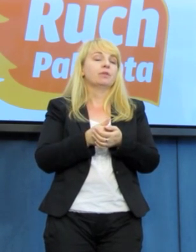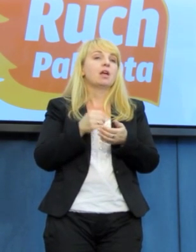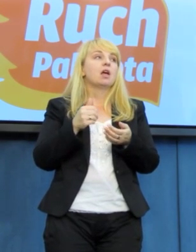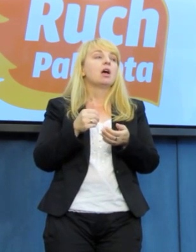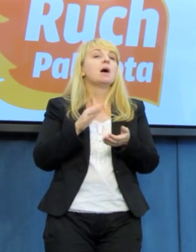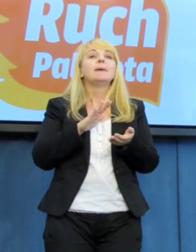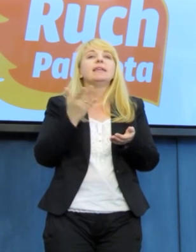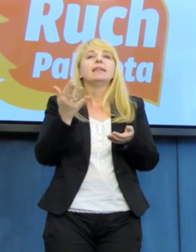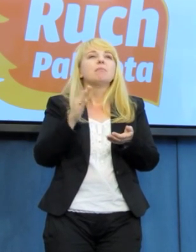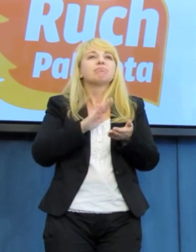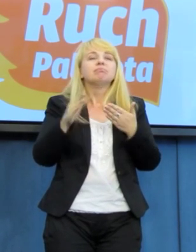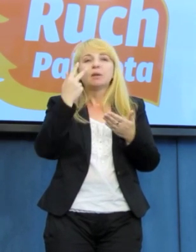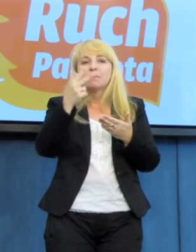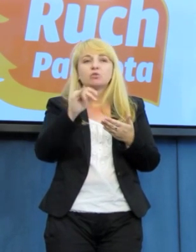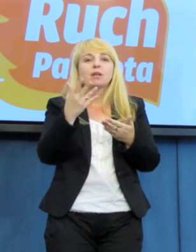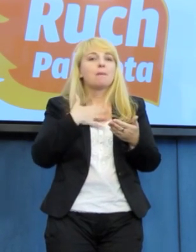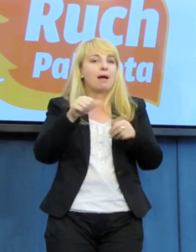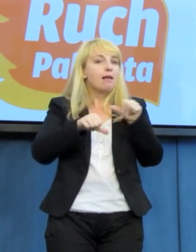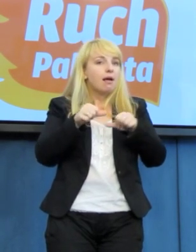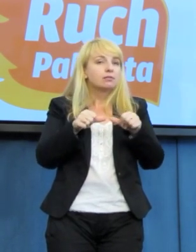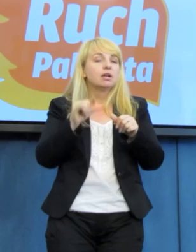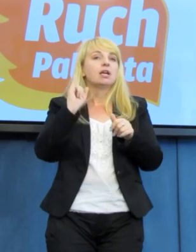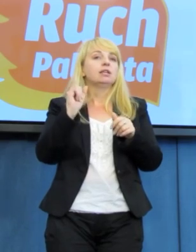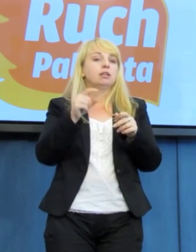bez względu na wiek i okresy składkowe